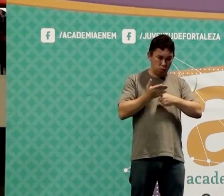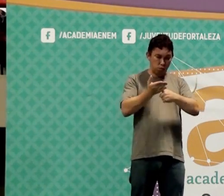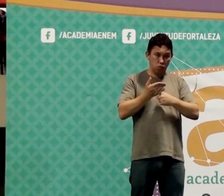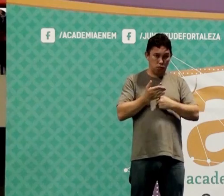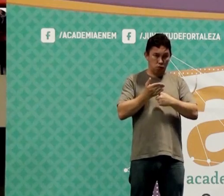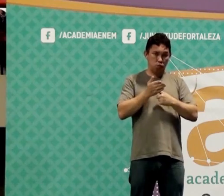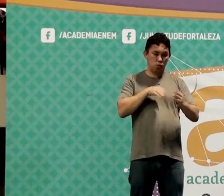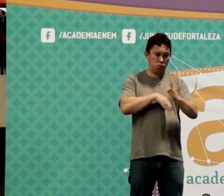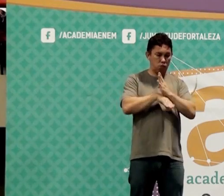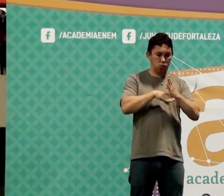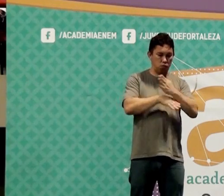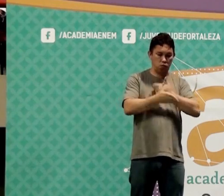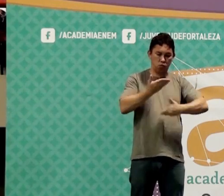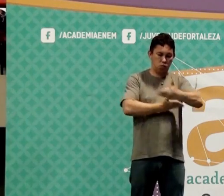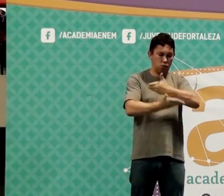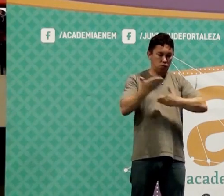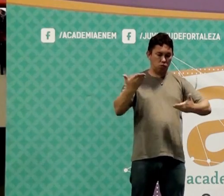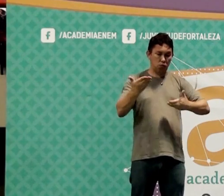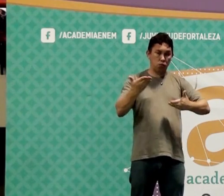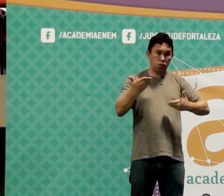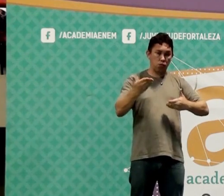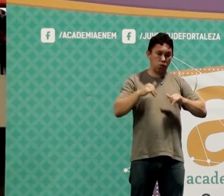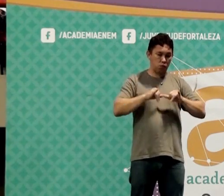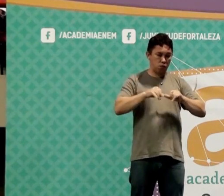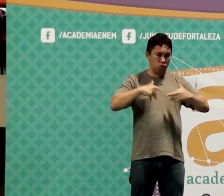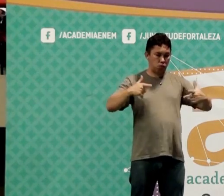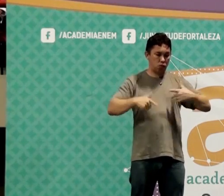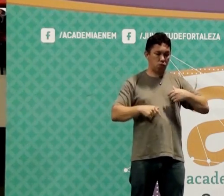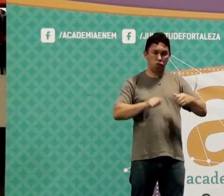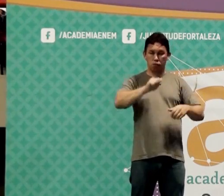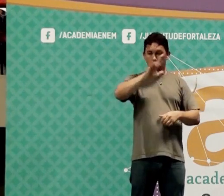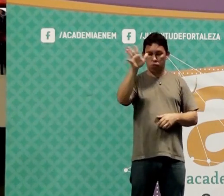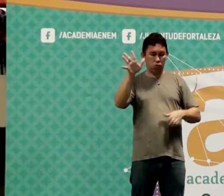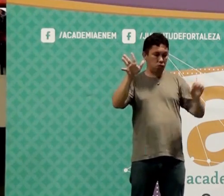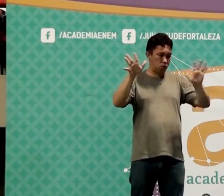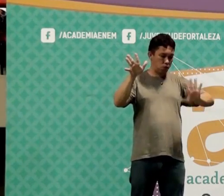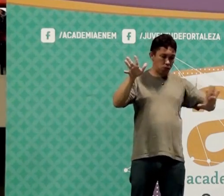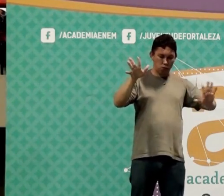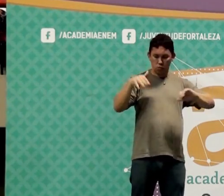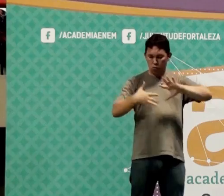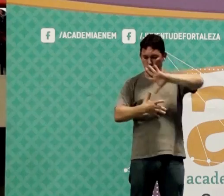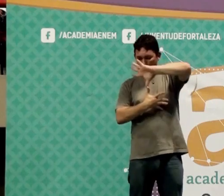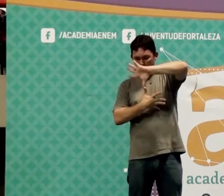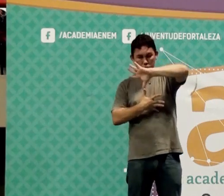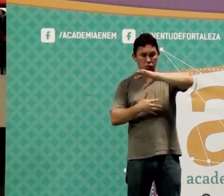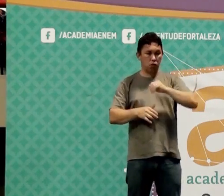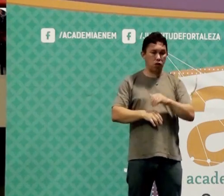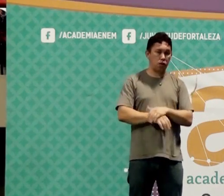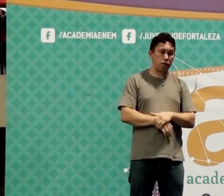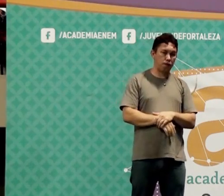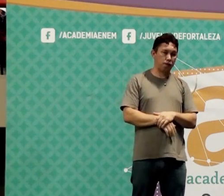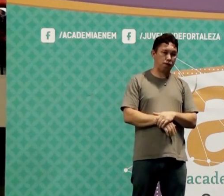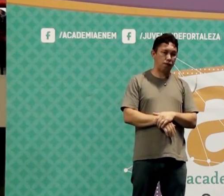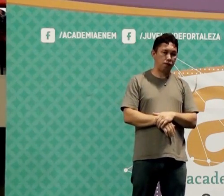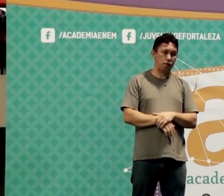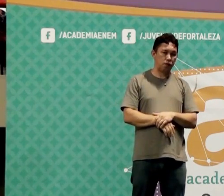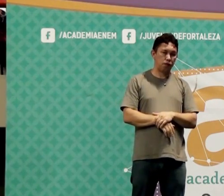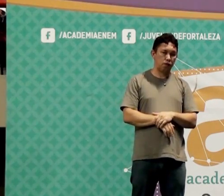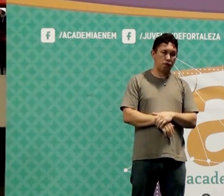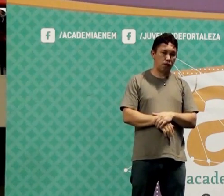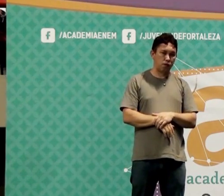mais dinheiro. Se você mora num bairro pequeno e você só vende lá, cara, a população está